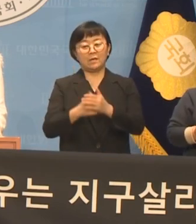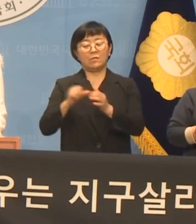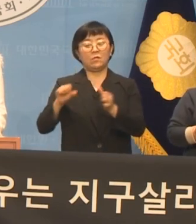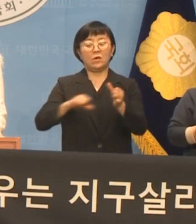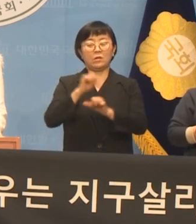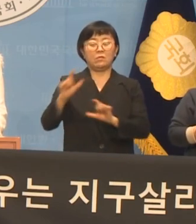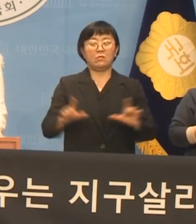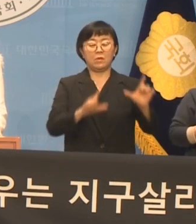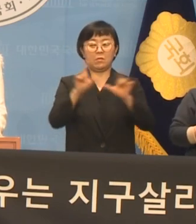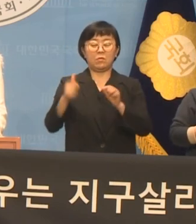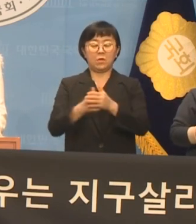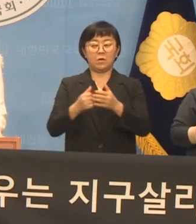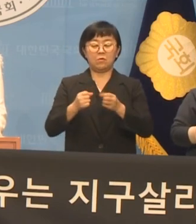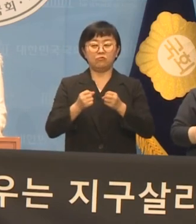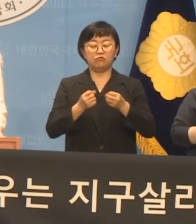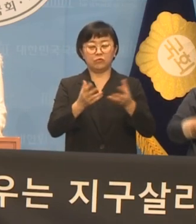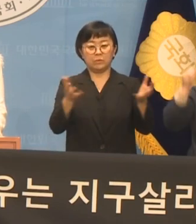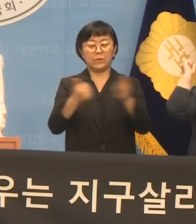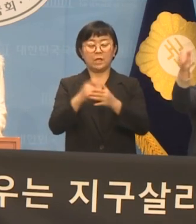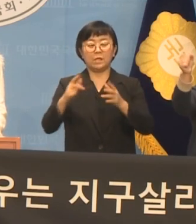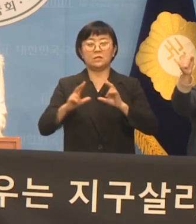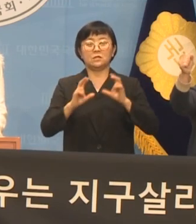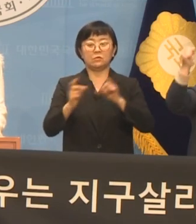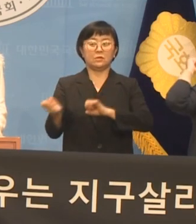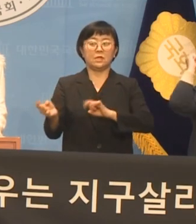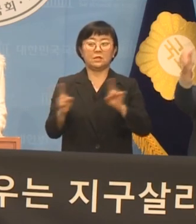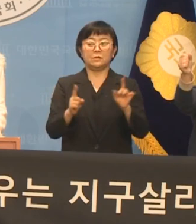K생태한류로 지구를 되살립시다.